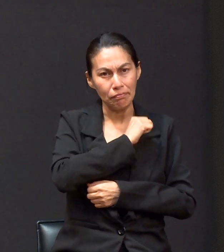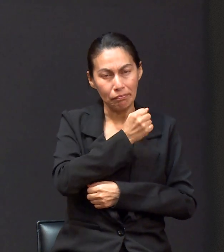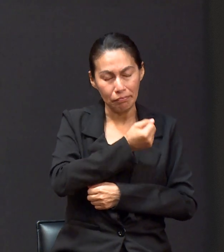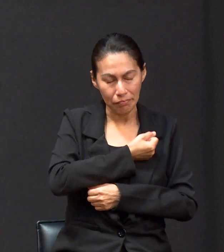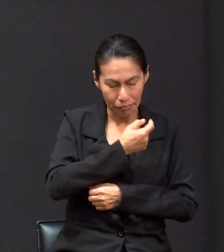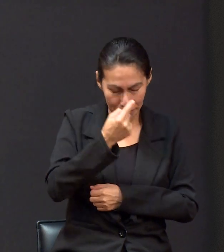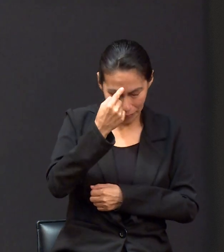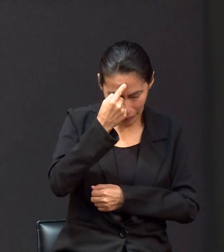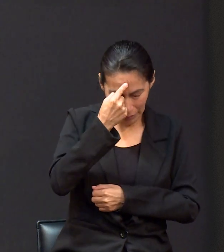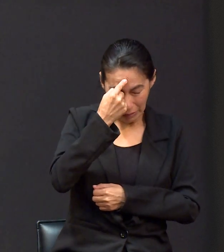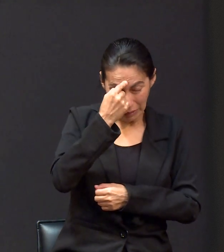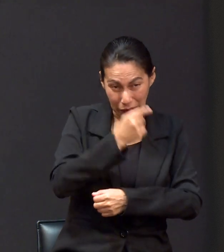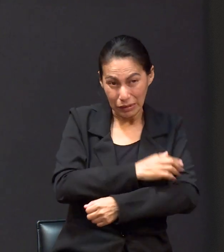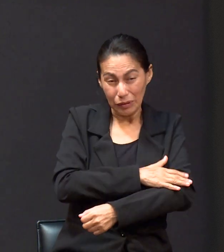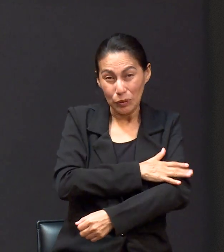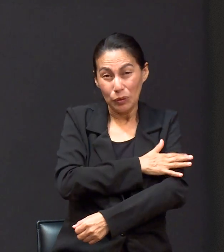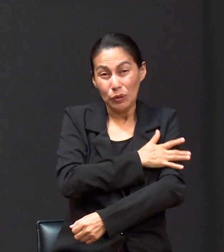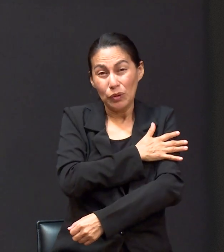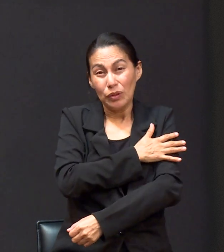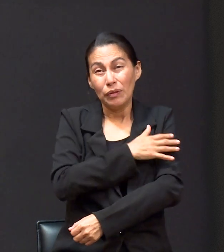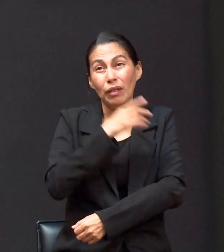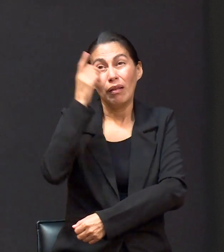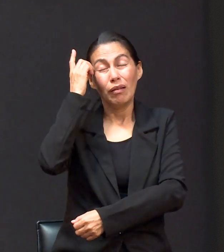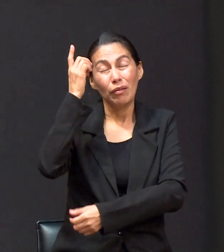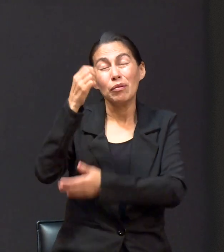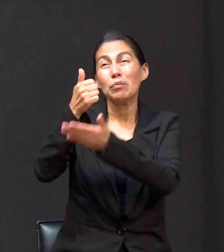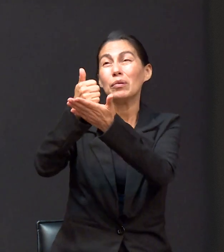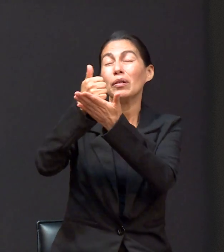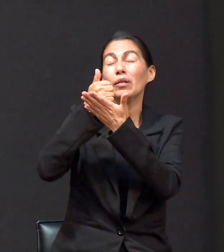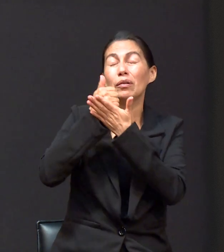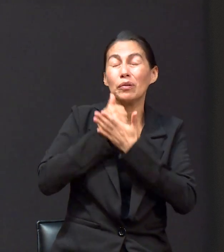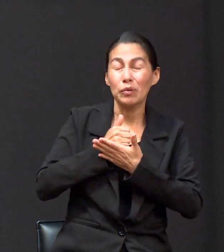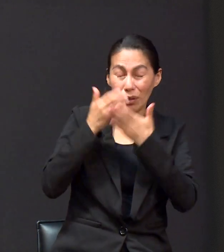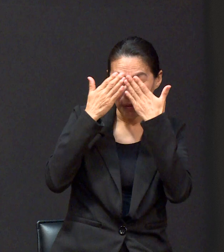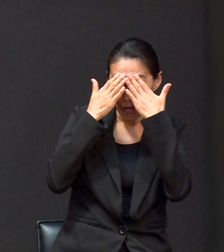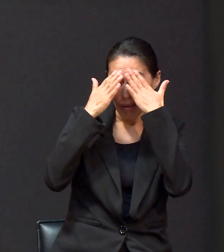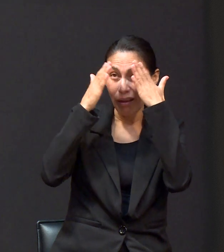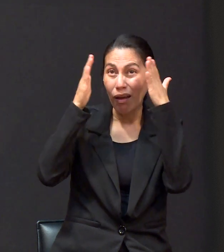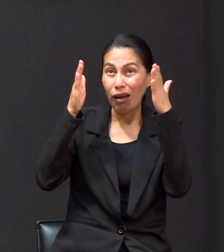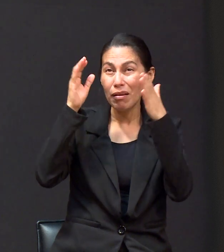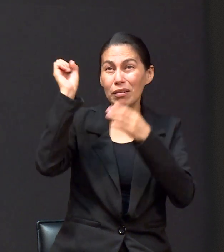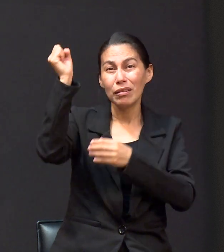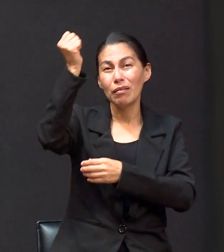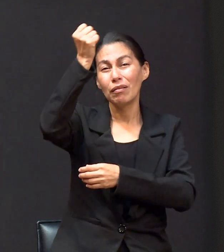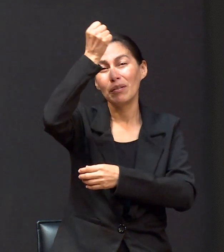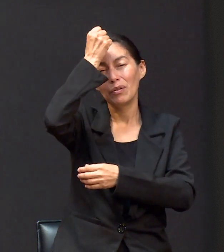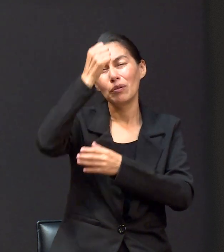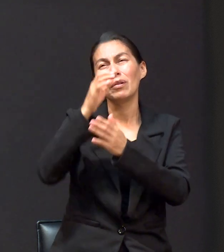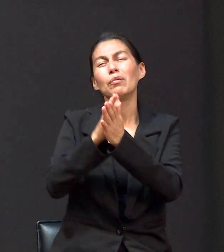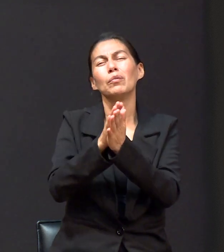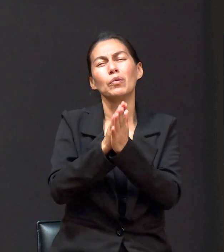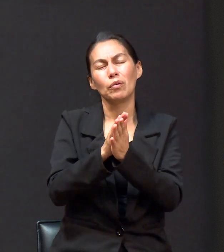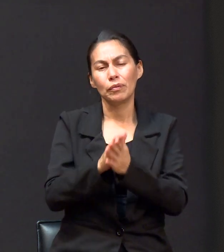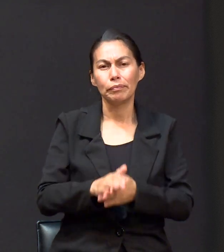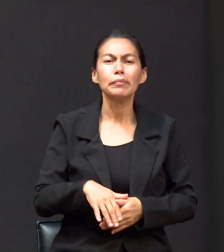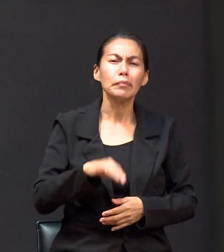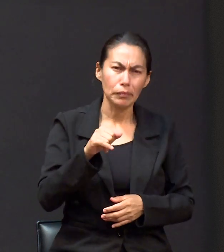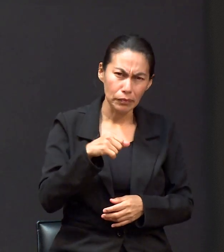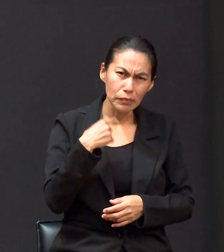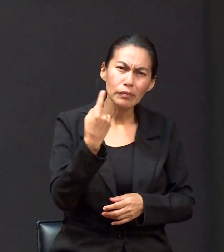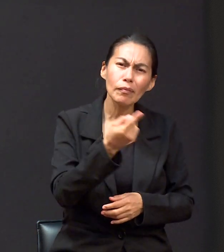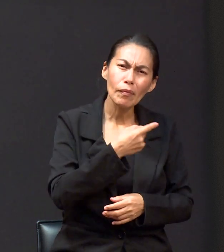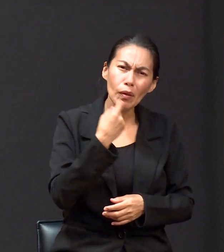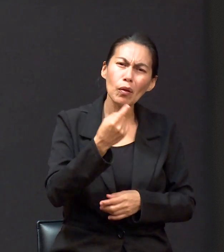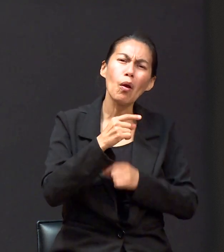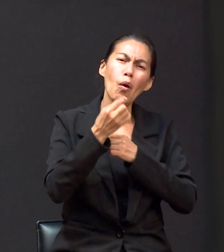salud mental y emocional. Dios me dirija y me dé sabiduría. Vamos a